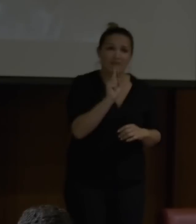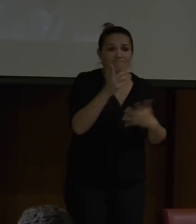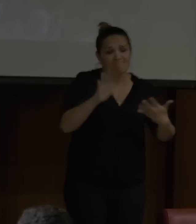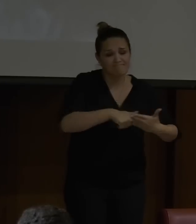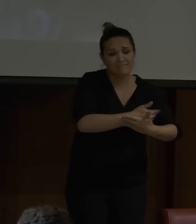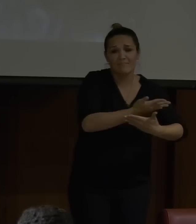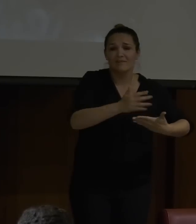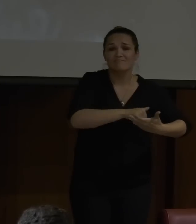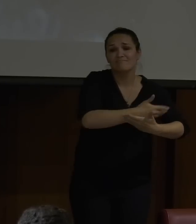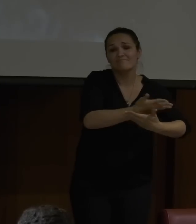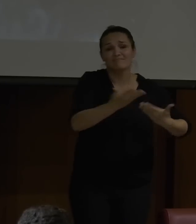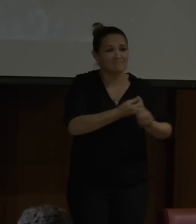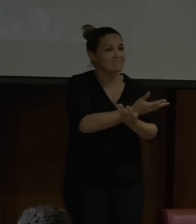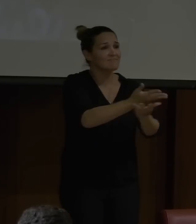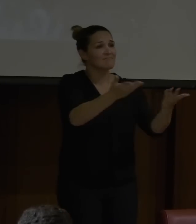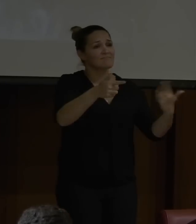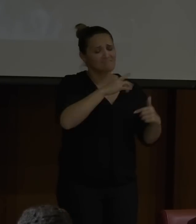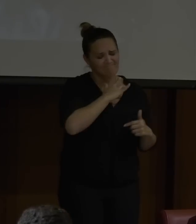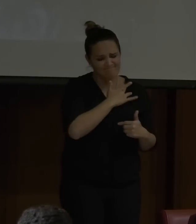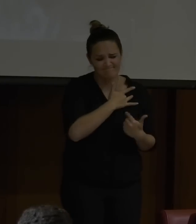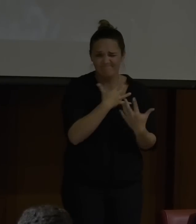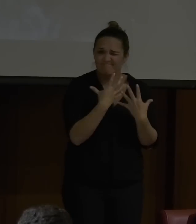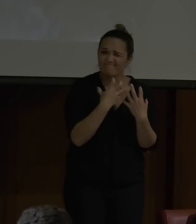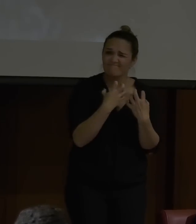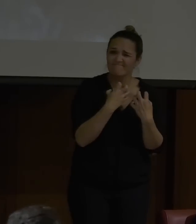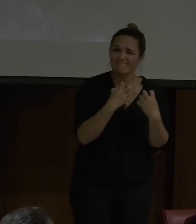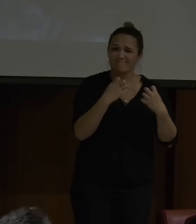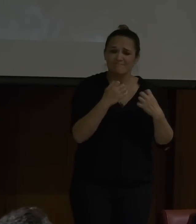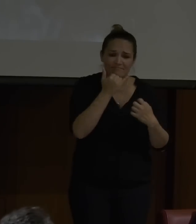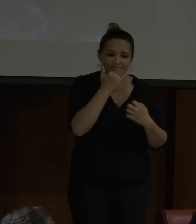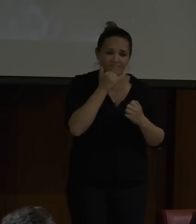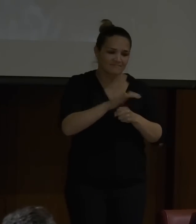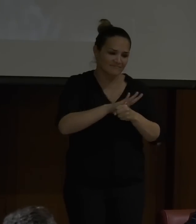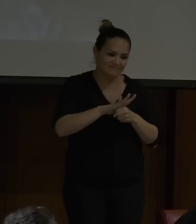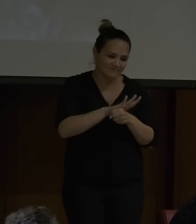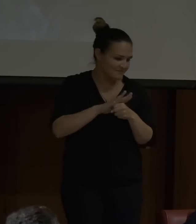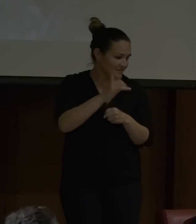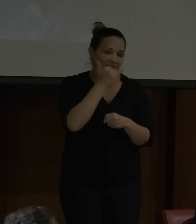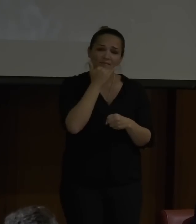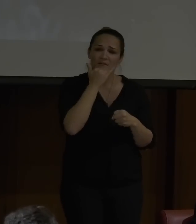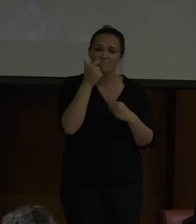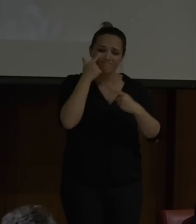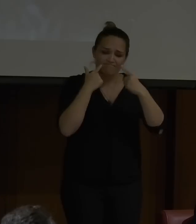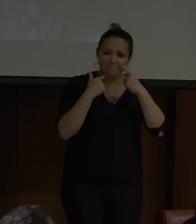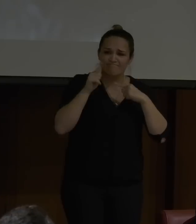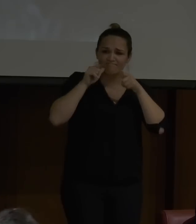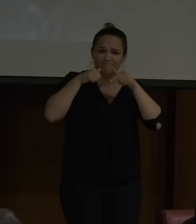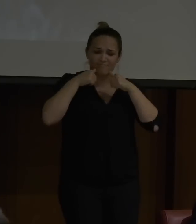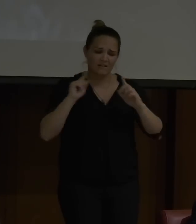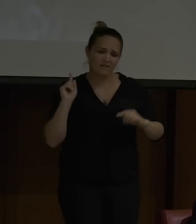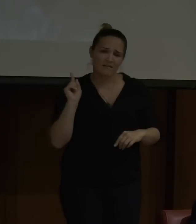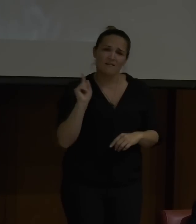del compositor que demuestra su dolor y las penas que ha pasado, las penas de tristeza, los años y